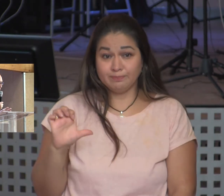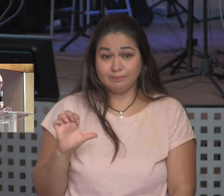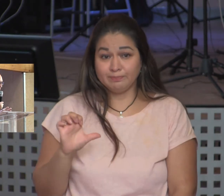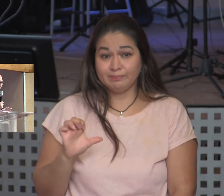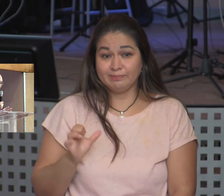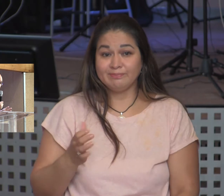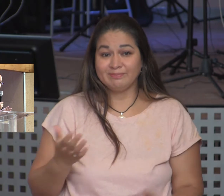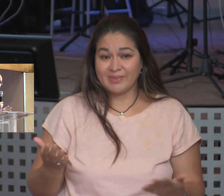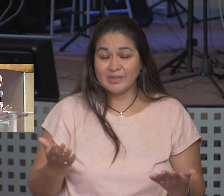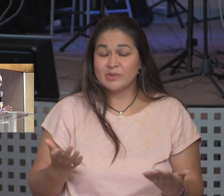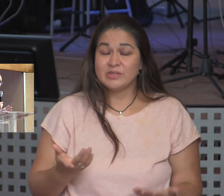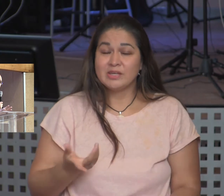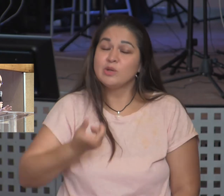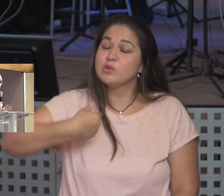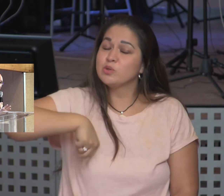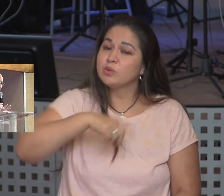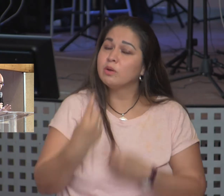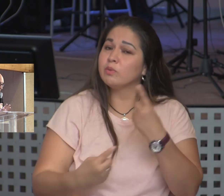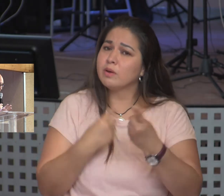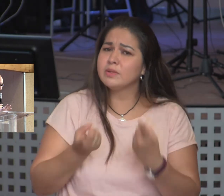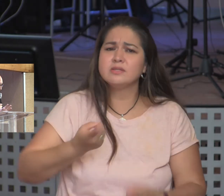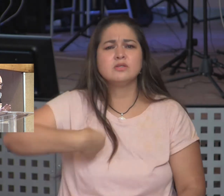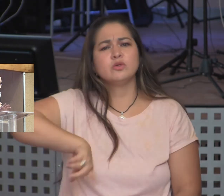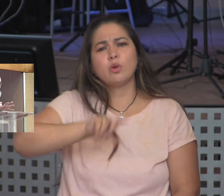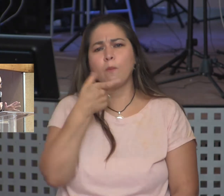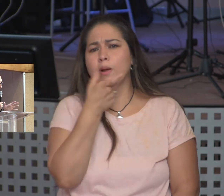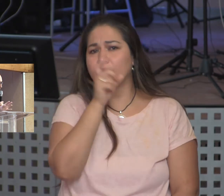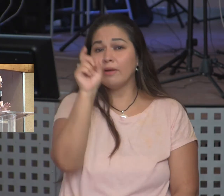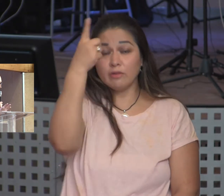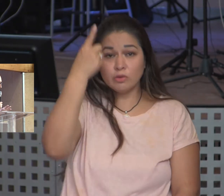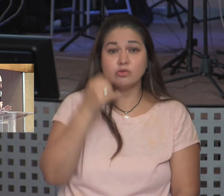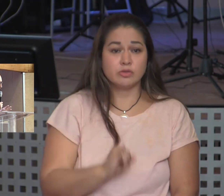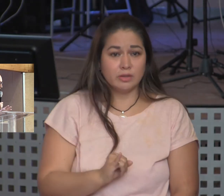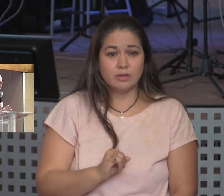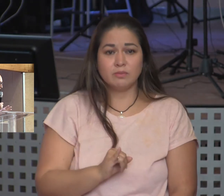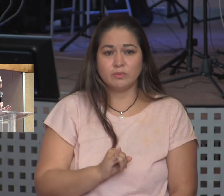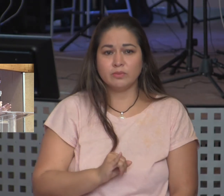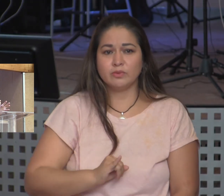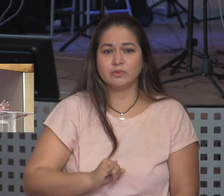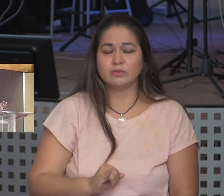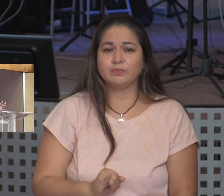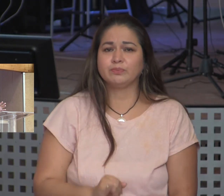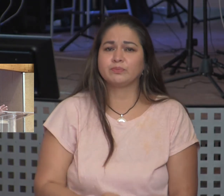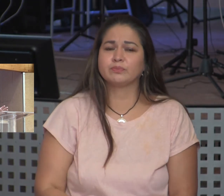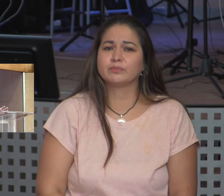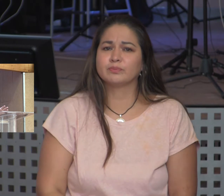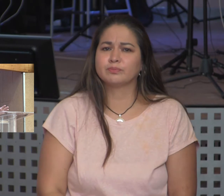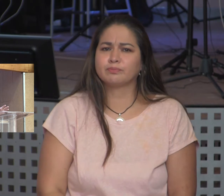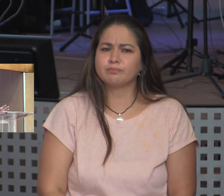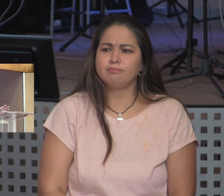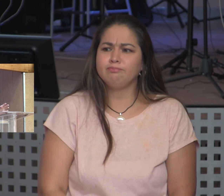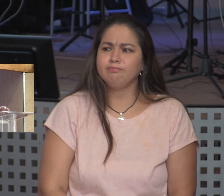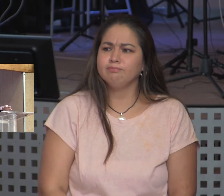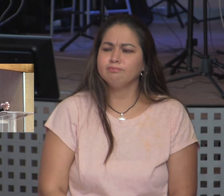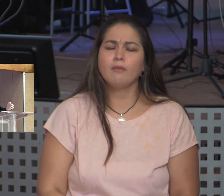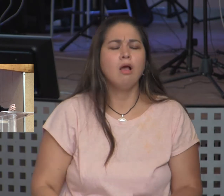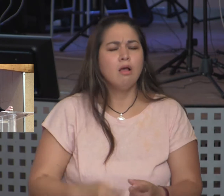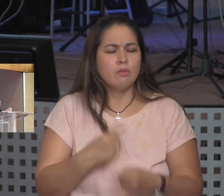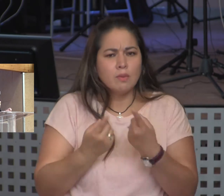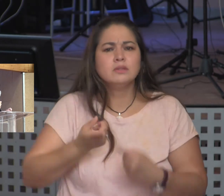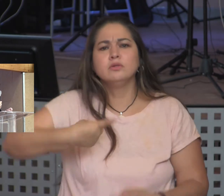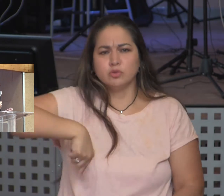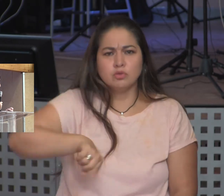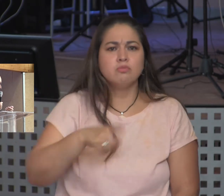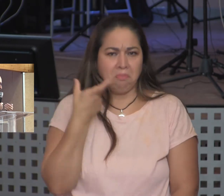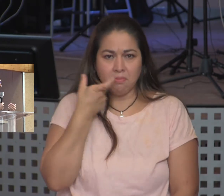Dios, y me voy a meter en un charco, pero lo voy a dejar, simplemente voy a pasar por encima del charco. A veces tenemos la palabra de Dios, que como en